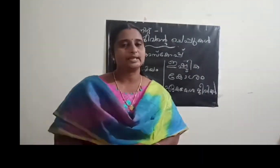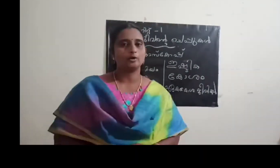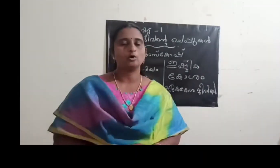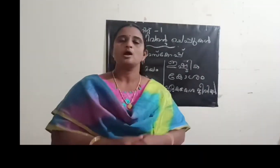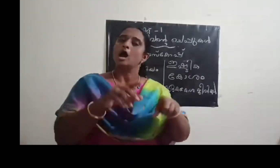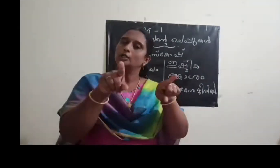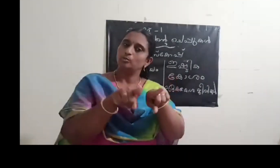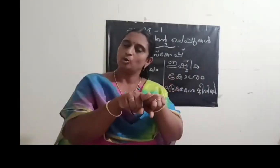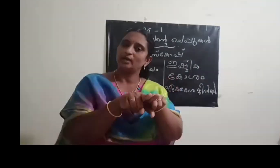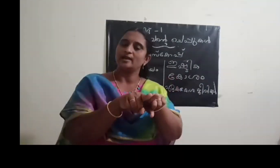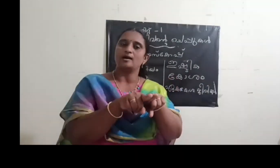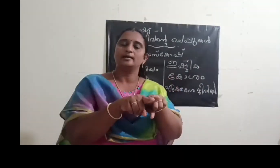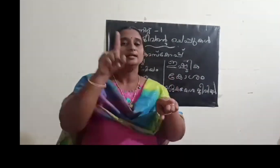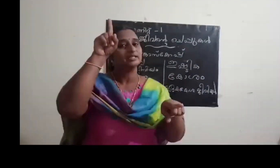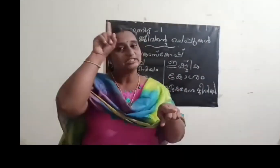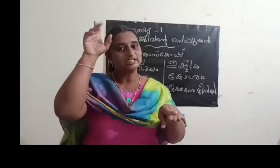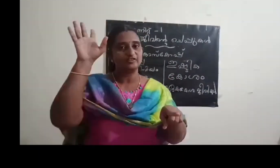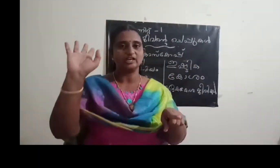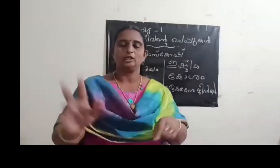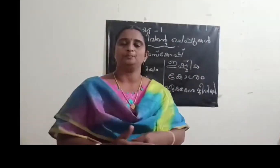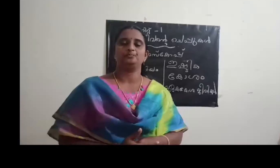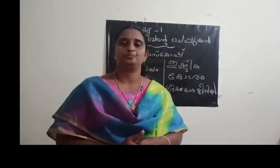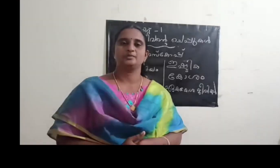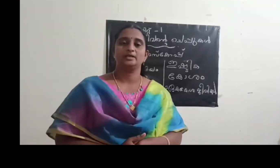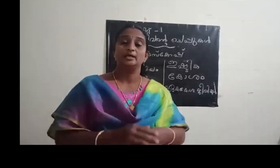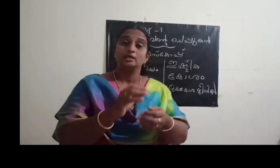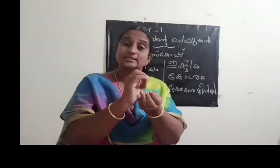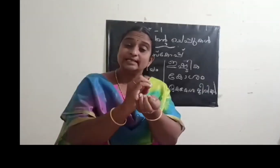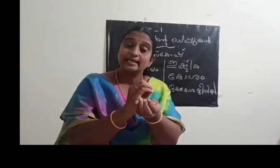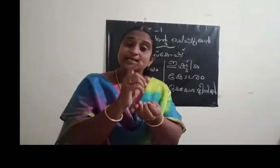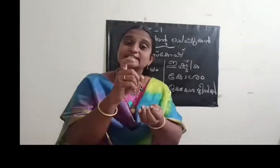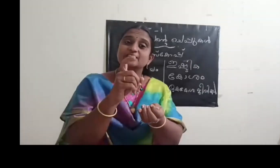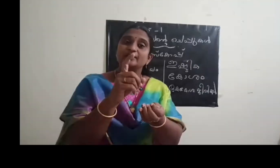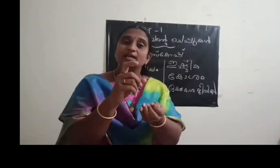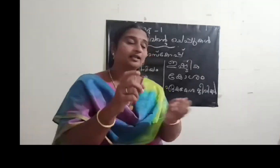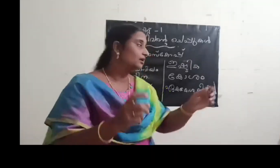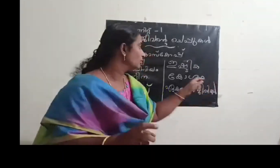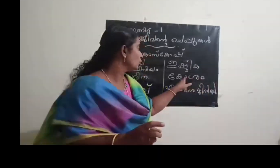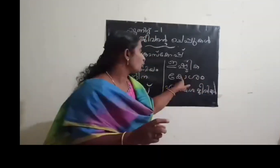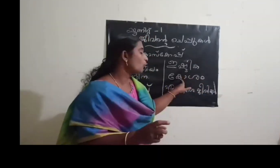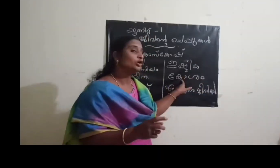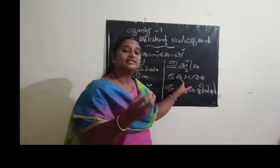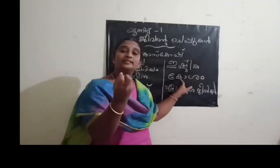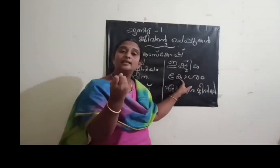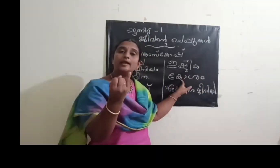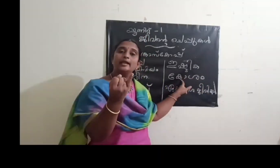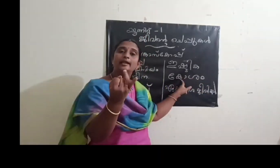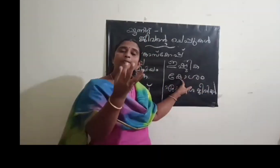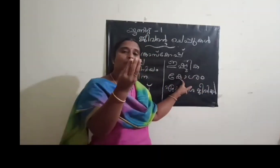മനസ്സിലായോ അതുപോലെയാണ് ജീവികളിലും ചെറിയ ജീവികളിൽ കോശത്തിന്റെ എണ്ണം